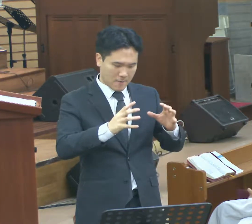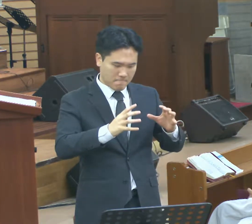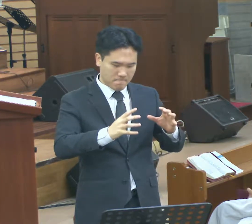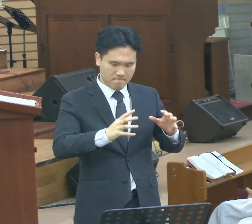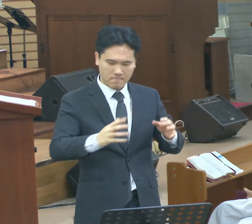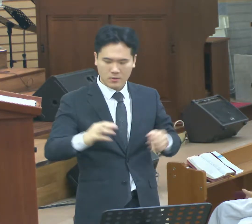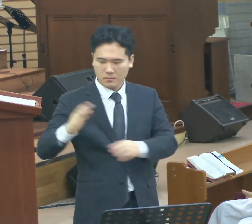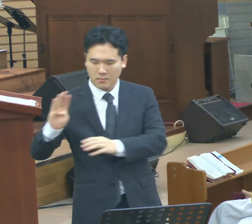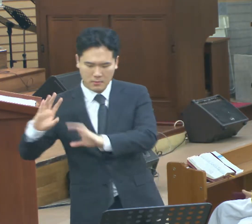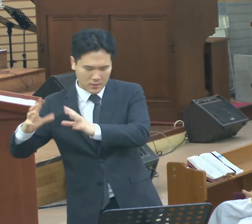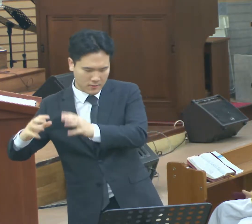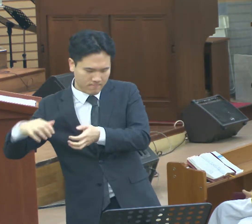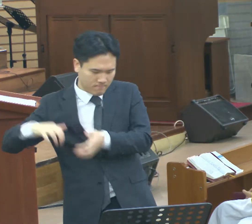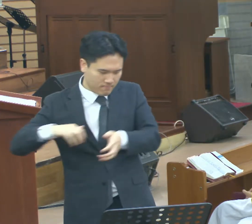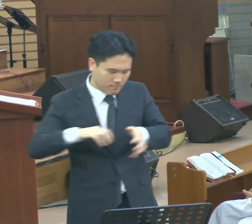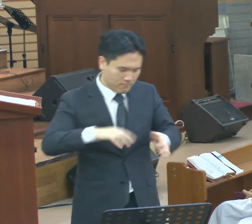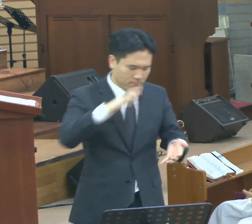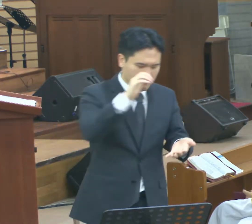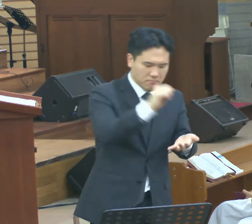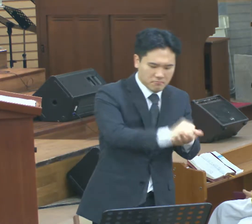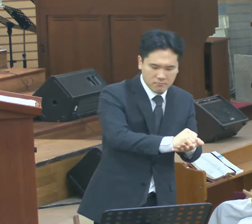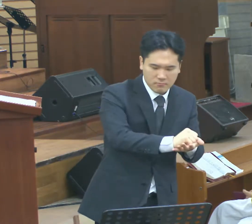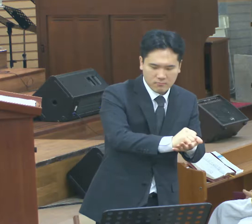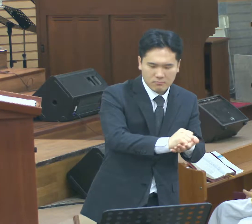이렇게 배치를 했다는 것입니다.